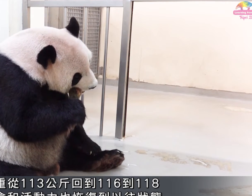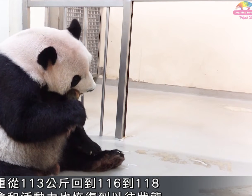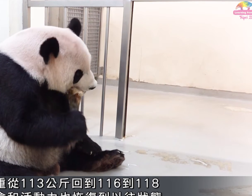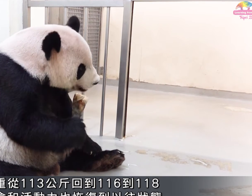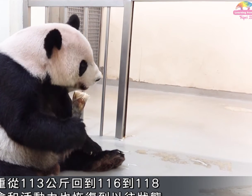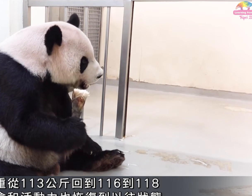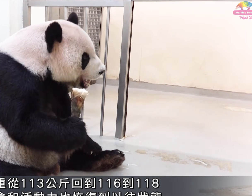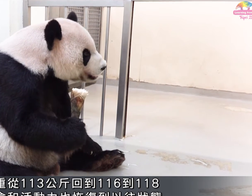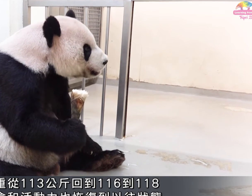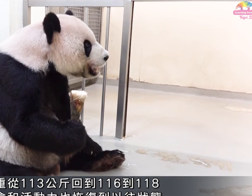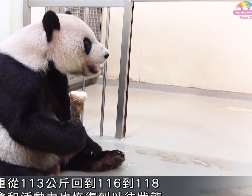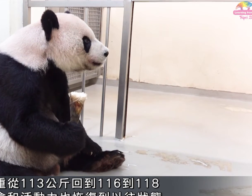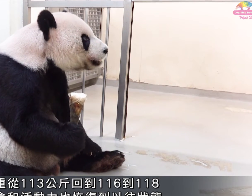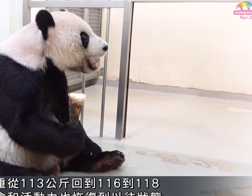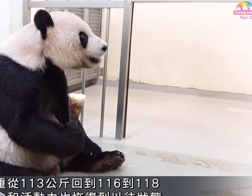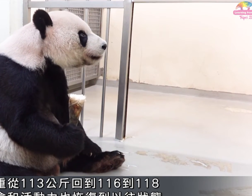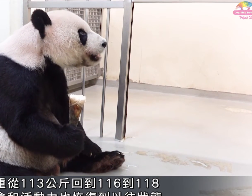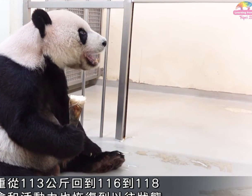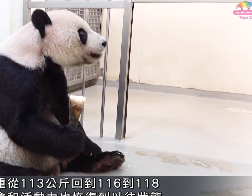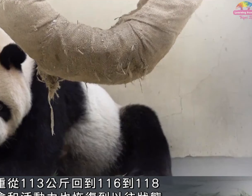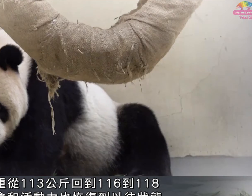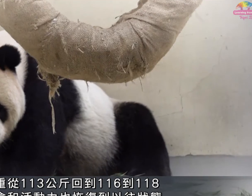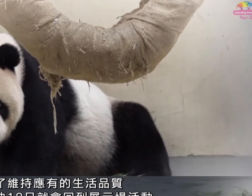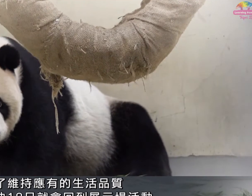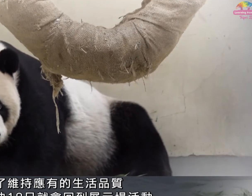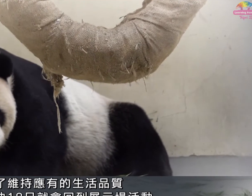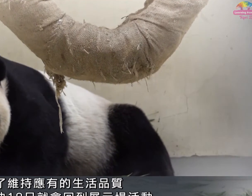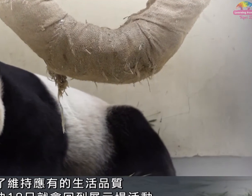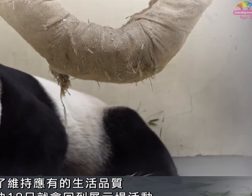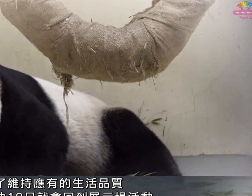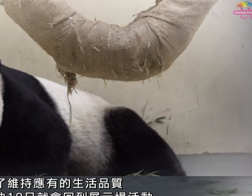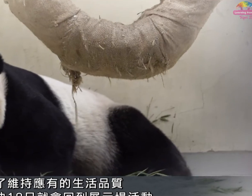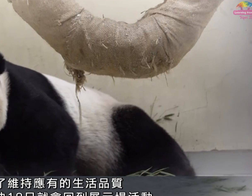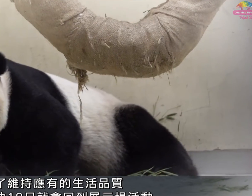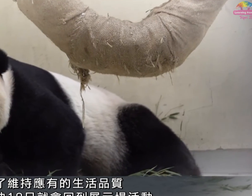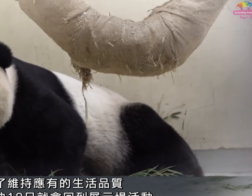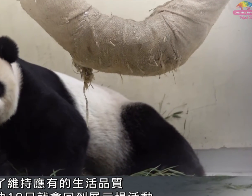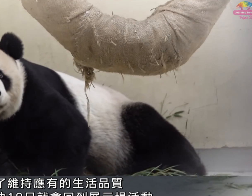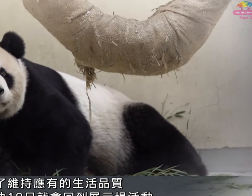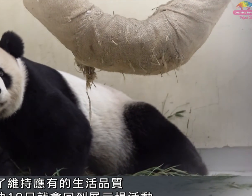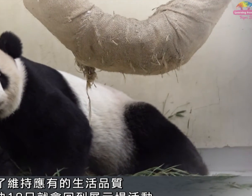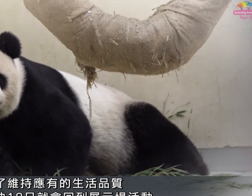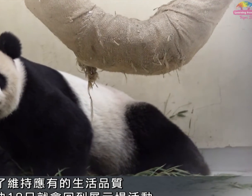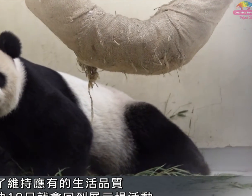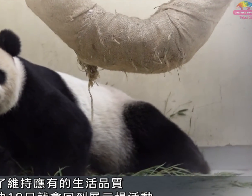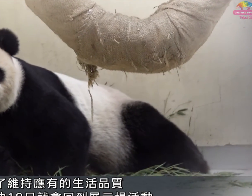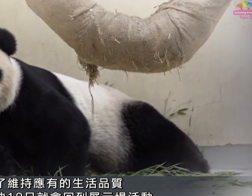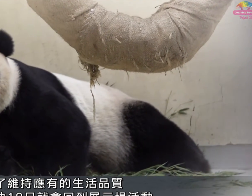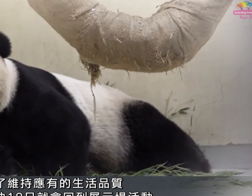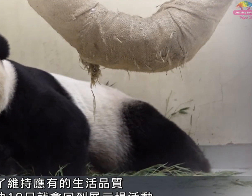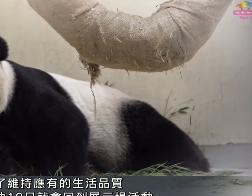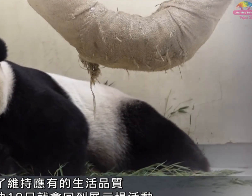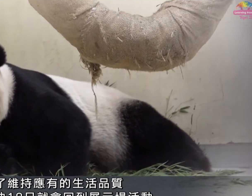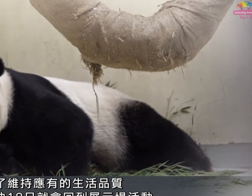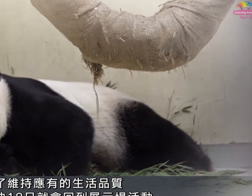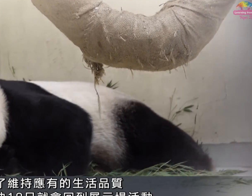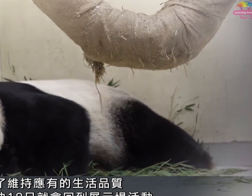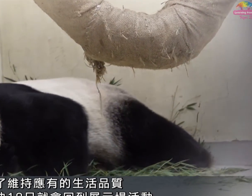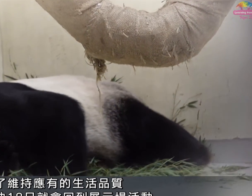食和活动力也恢复到以往状态。为了维持应有的生活品质，最快18号就会回到展示场活动。